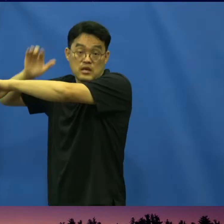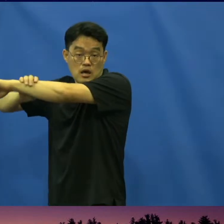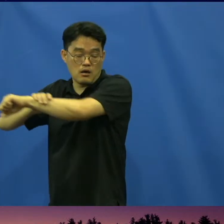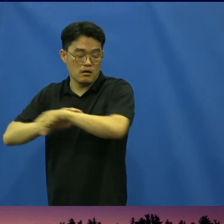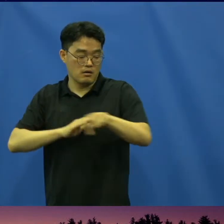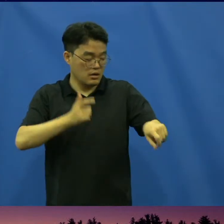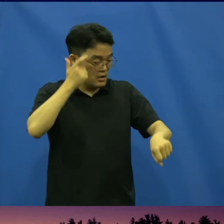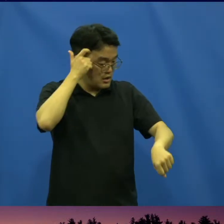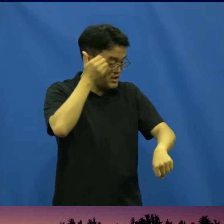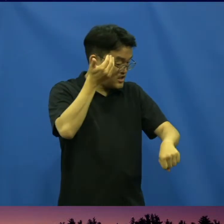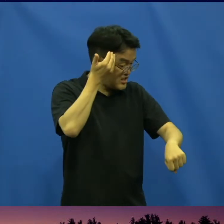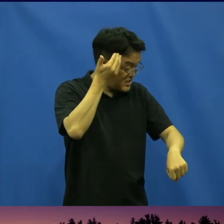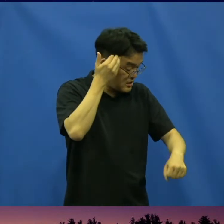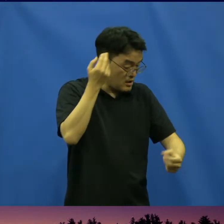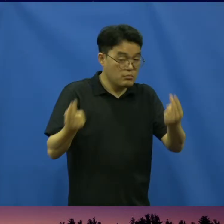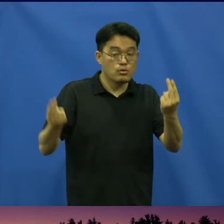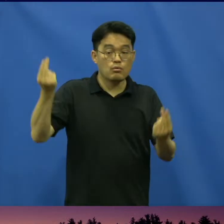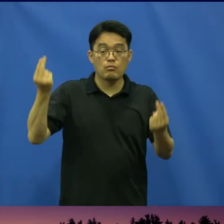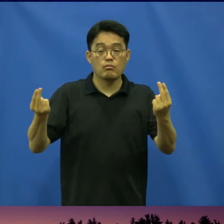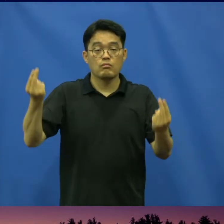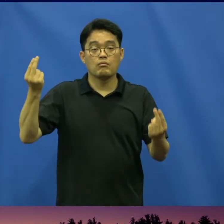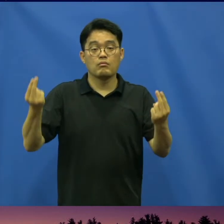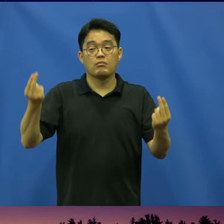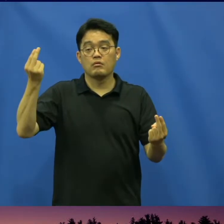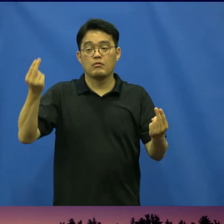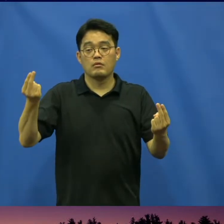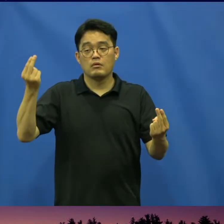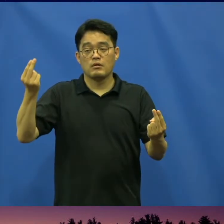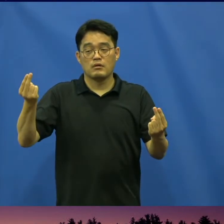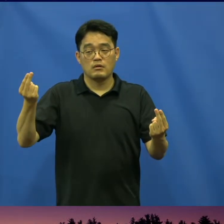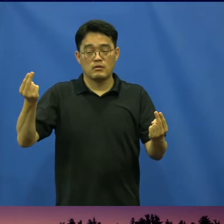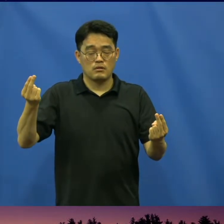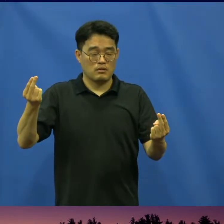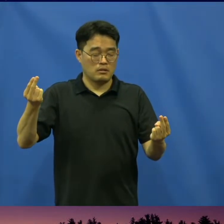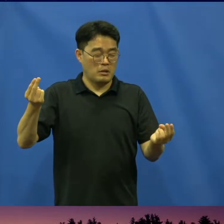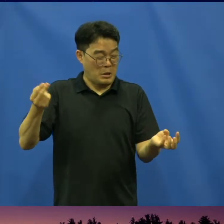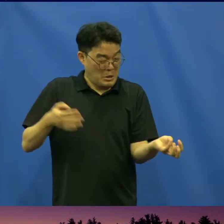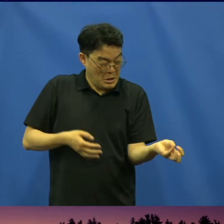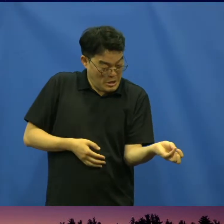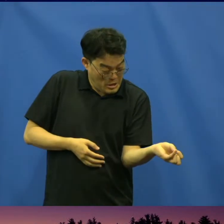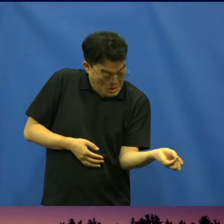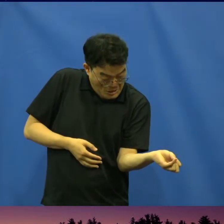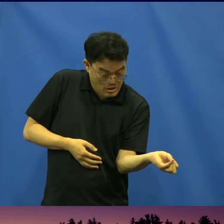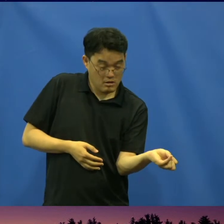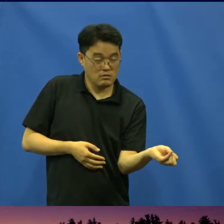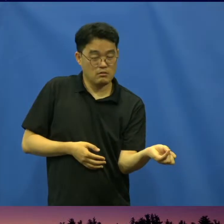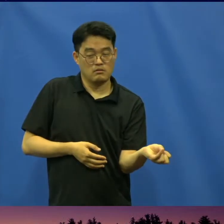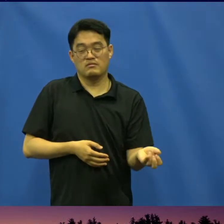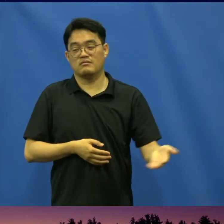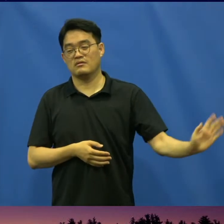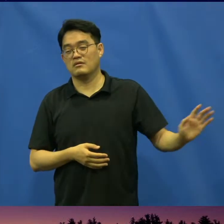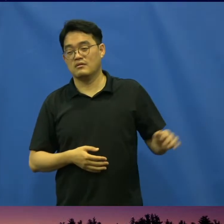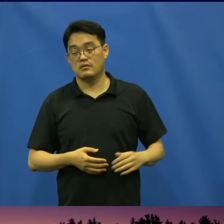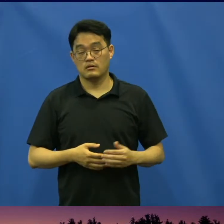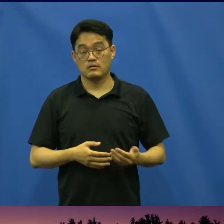저도 목회를 이제 꽤 오래 했잖아요. 오래 꽤 했어.